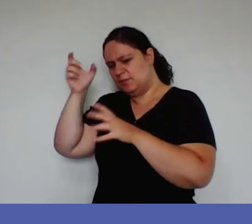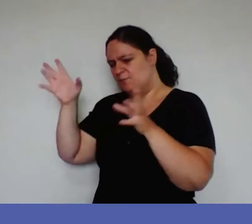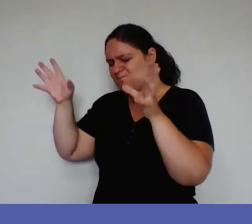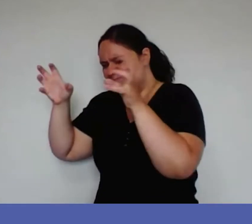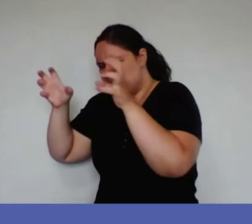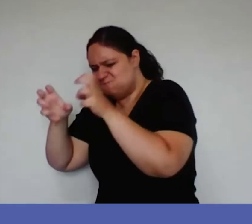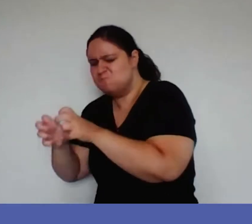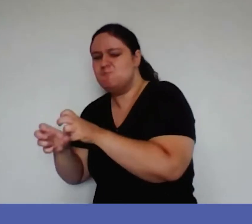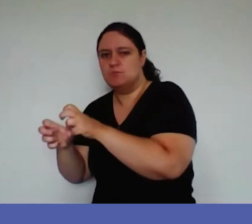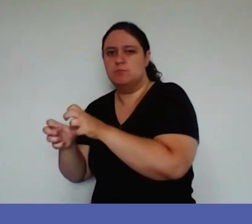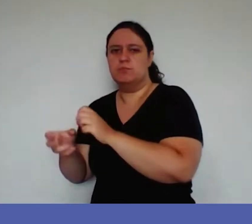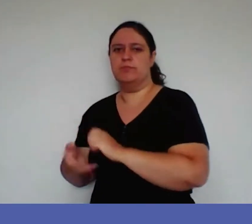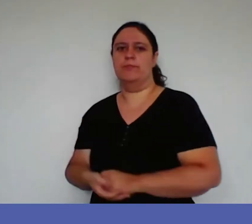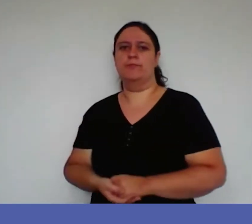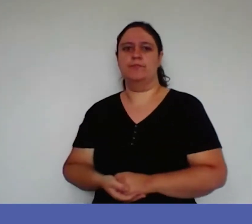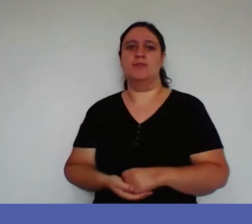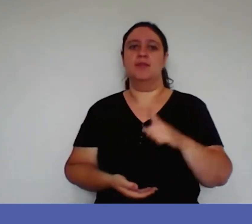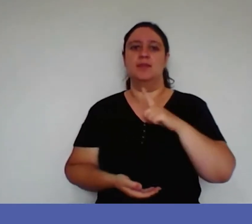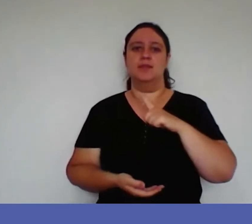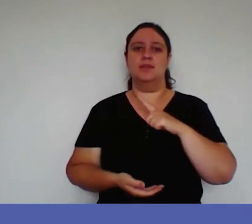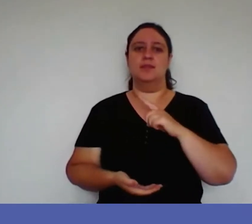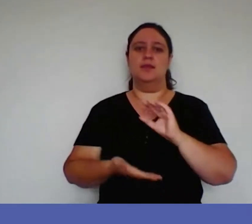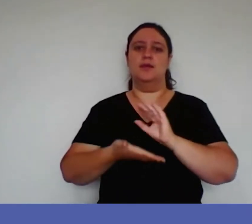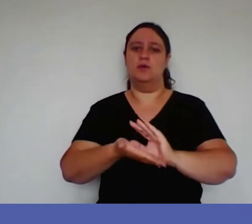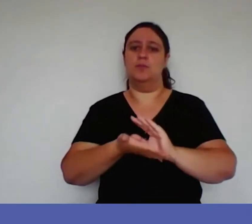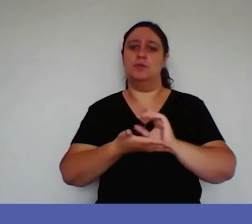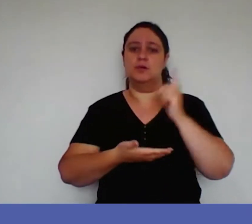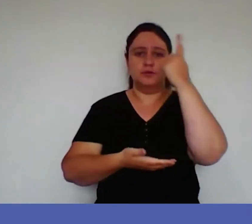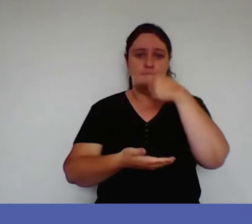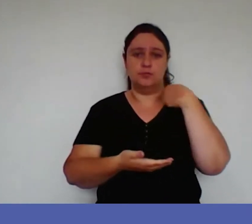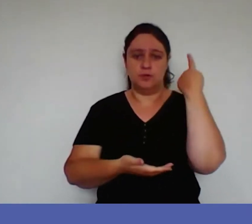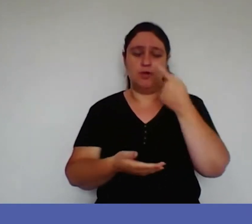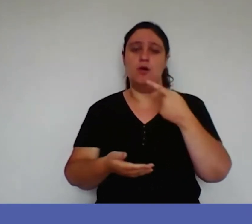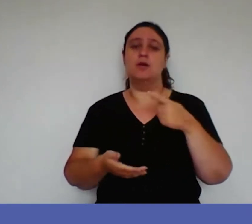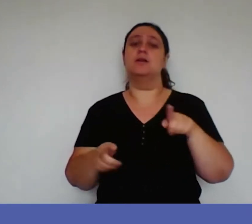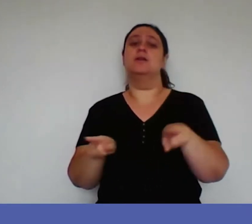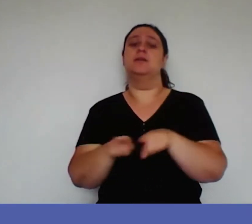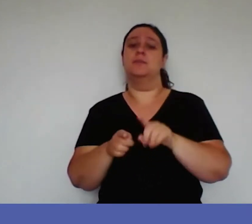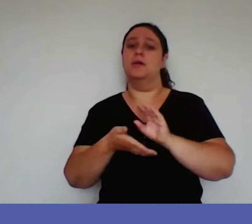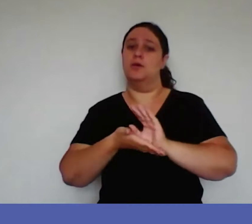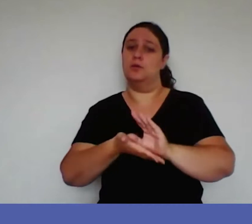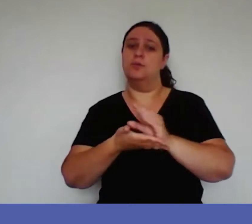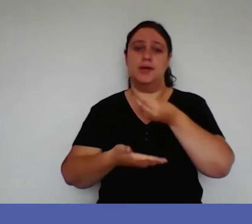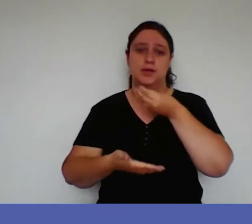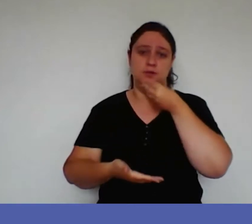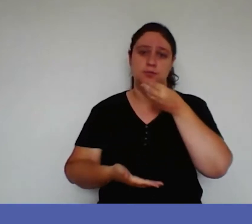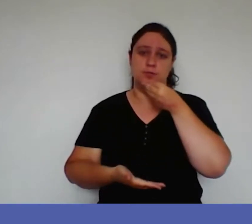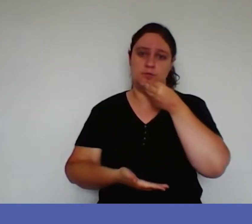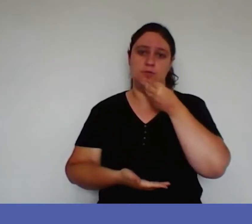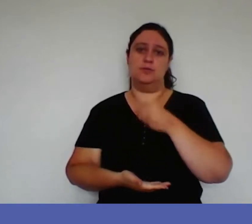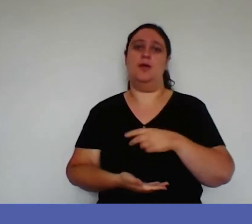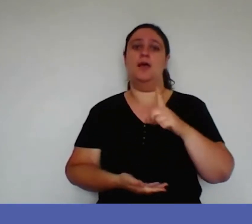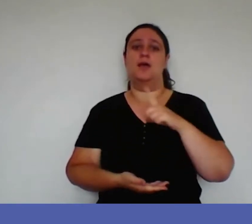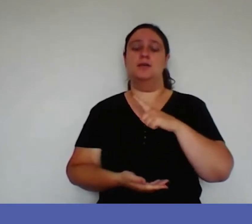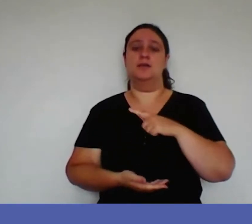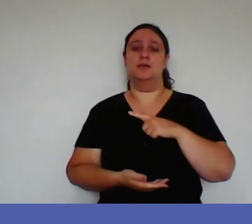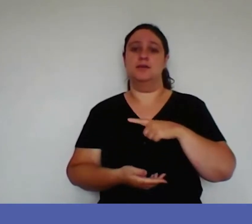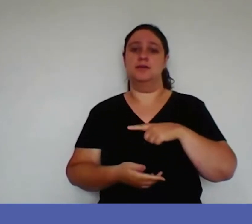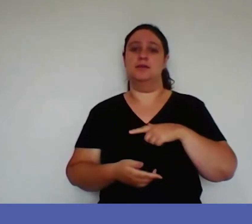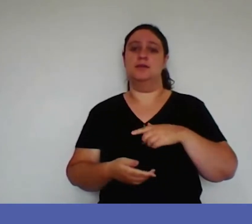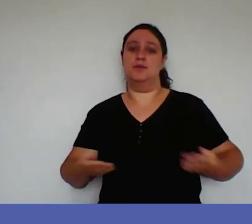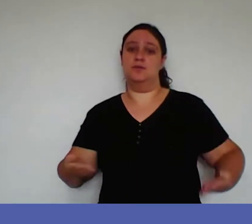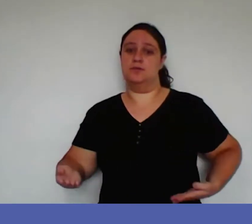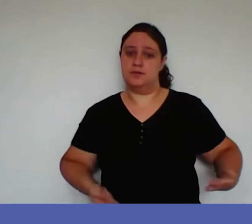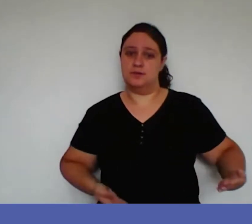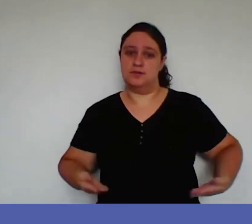Temos aí a comportagem por hora, por oportunidade. Nós temos o que? Os serviços da igreja sendo restaurados. Porque